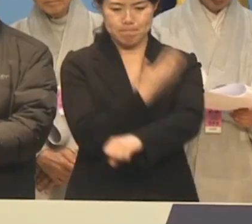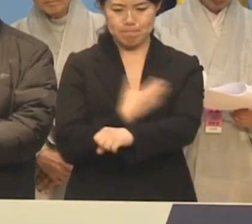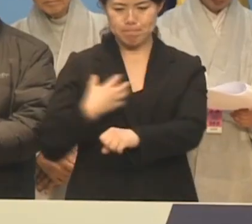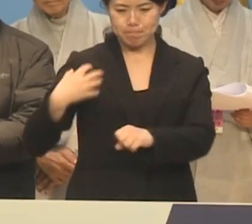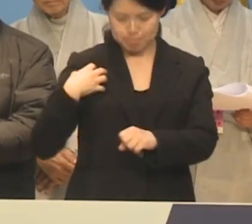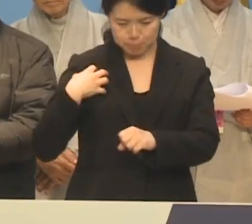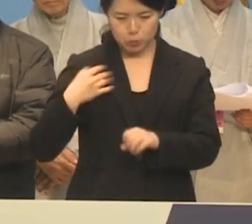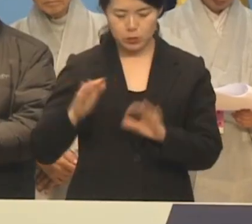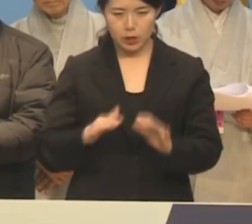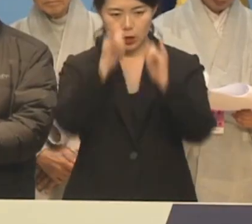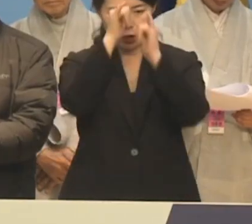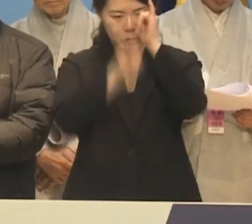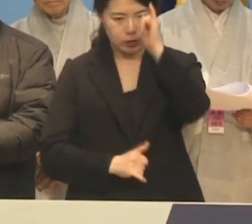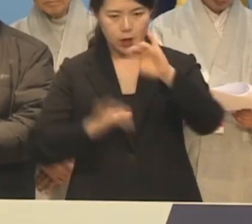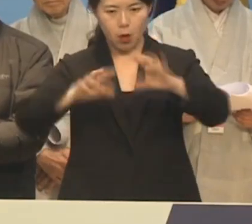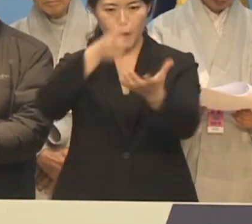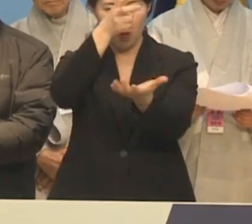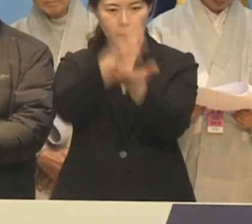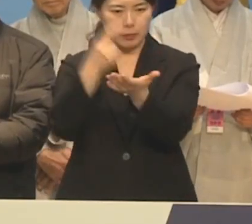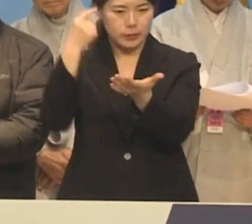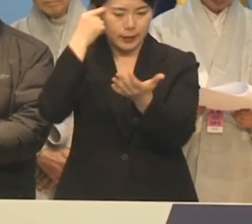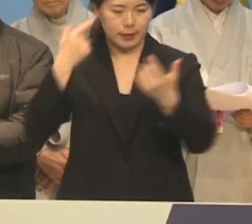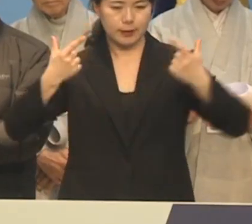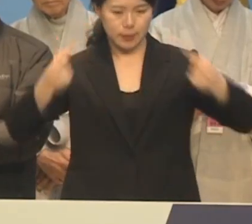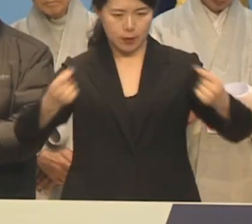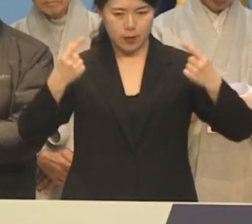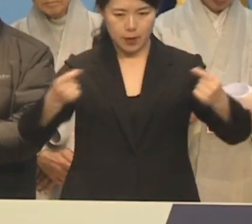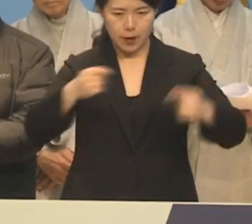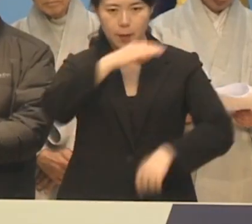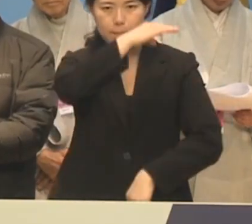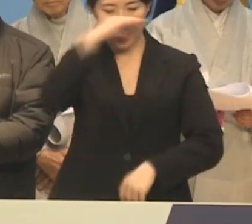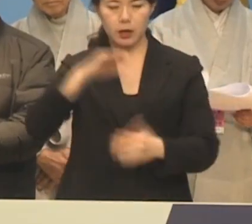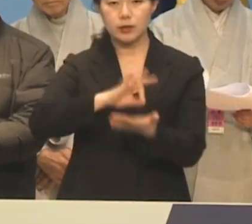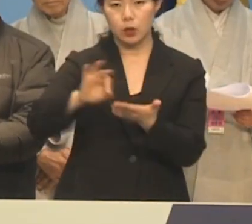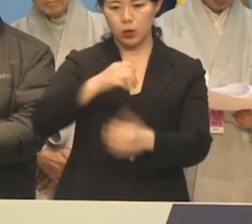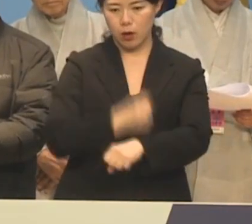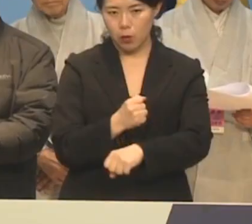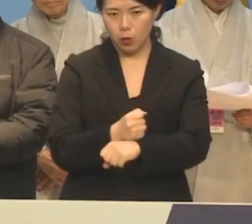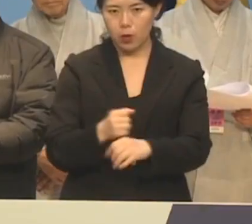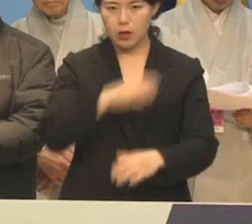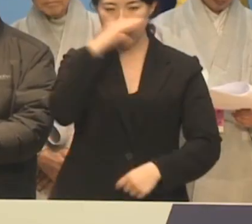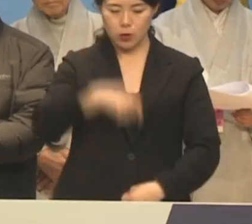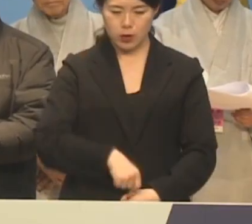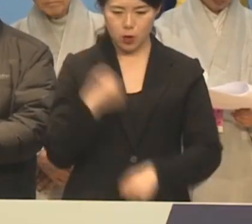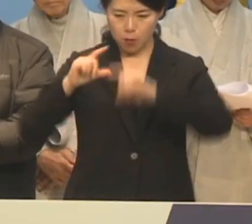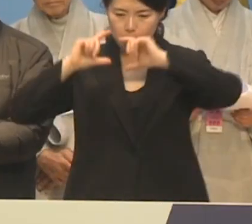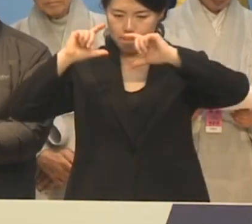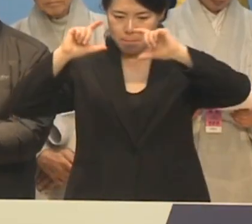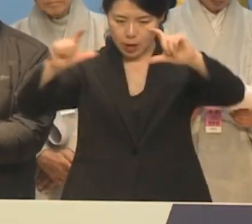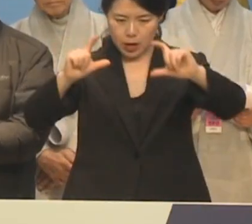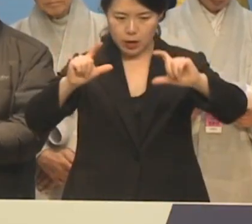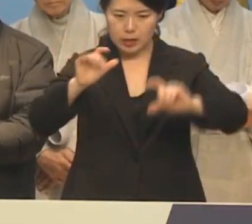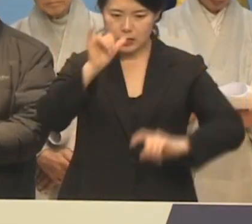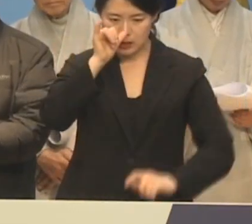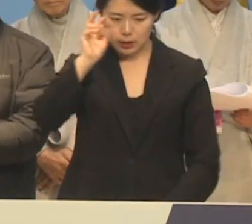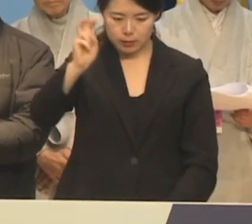권한을 역사와 헌법의 정신에 따라 바르게 사용하여 정의로운 판단을 할 것이라고